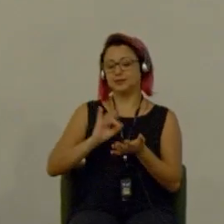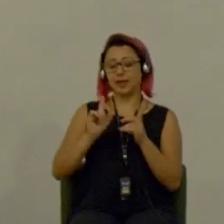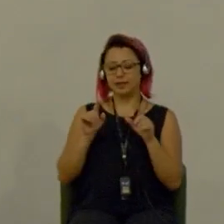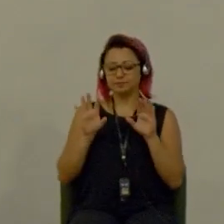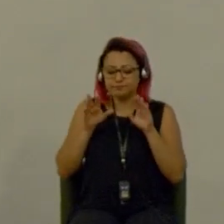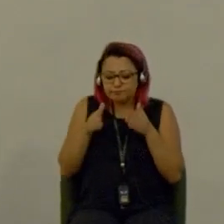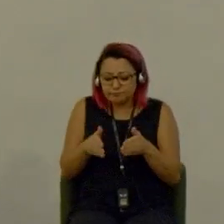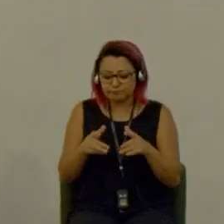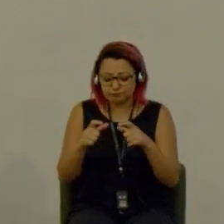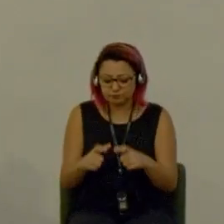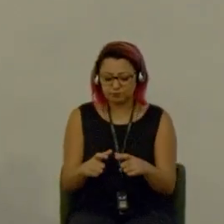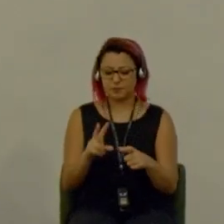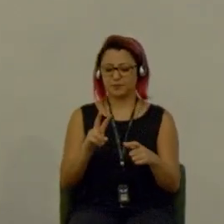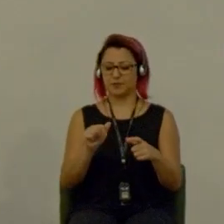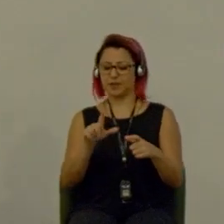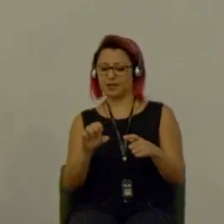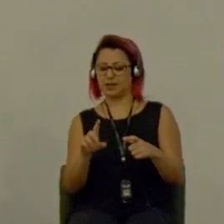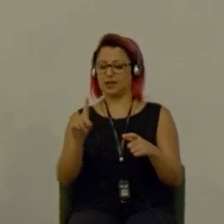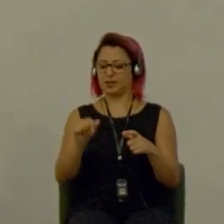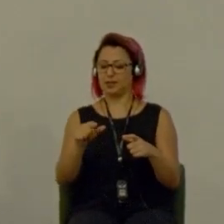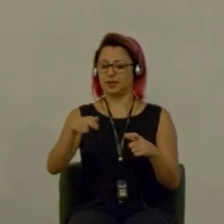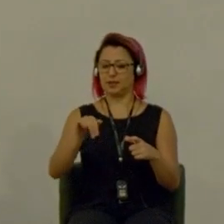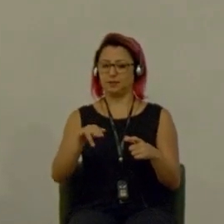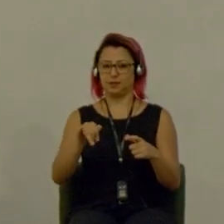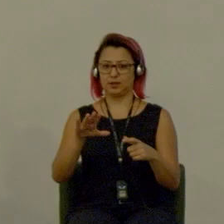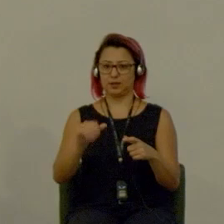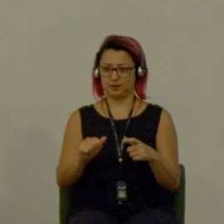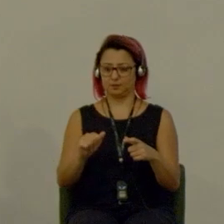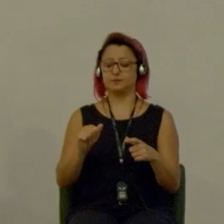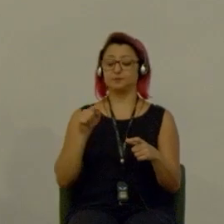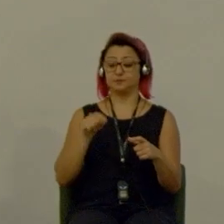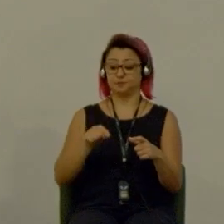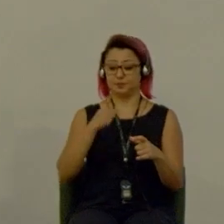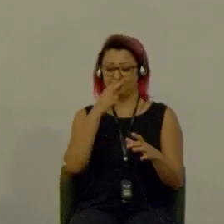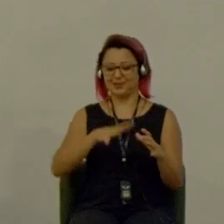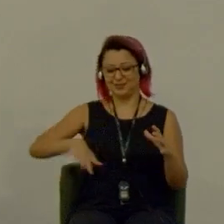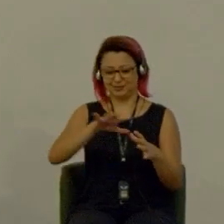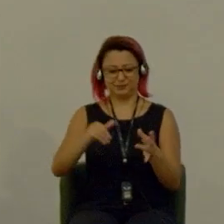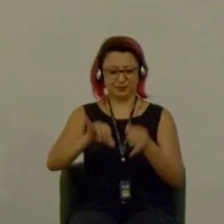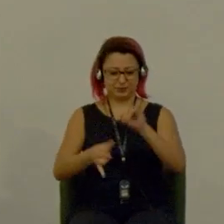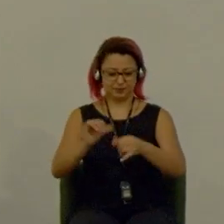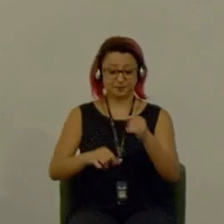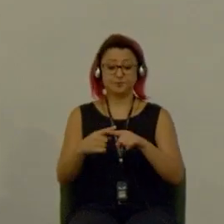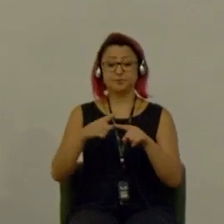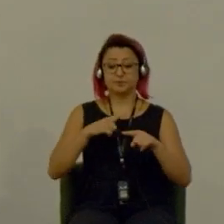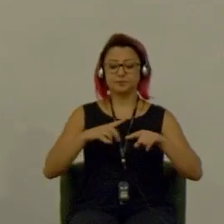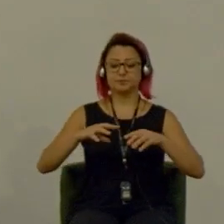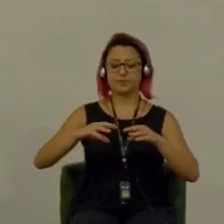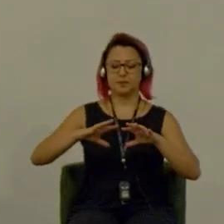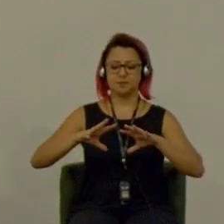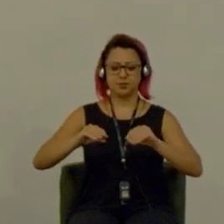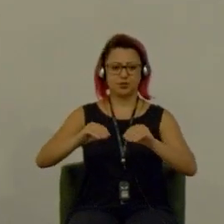vallée de la Chimie à Lyon, retournée sur elle-même comme un gant, pour voir ce qu'il y a dessous, si vous me suivez bien. Comme